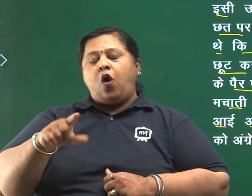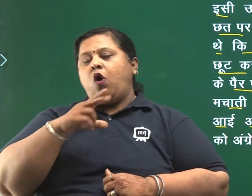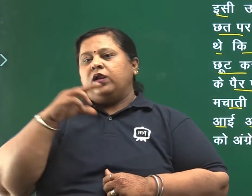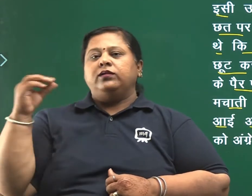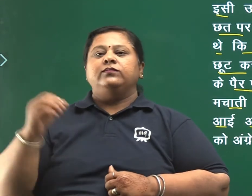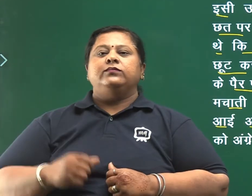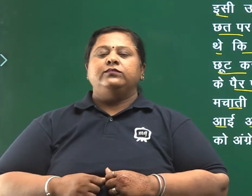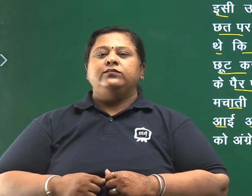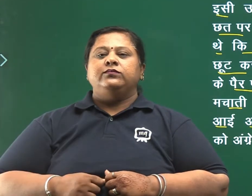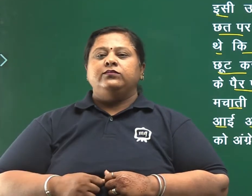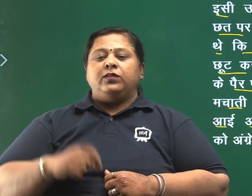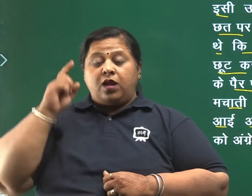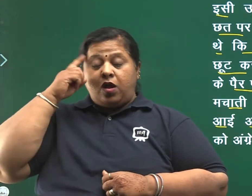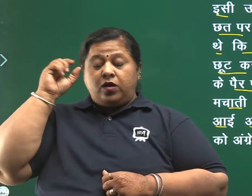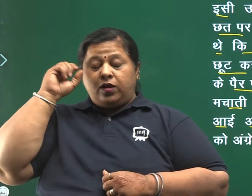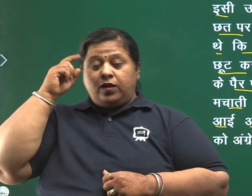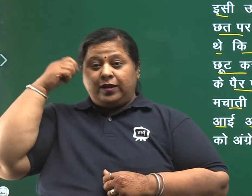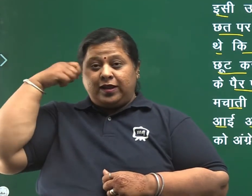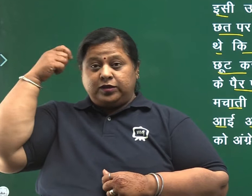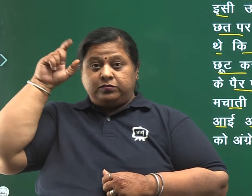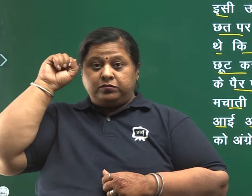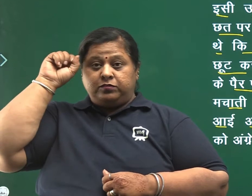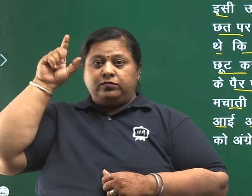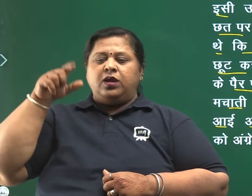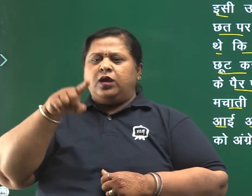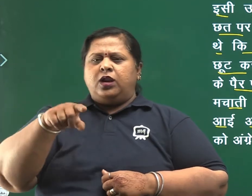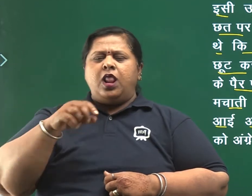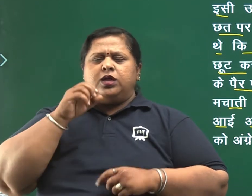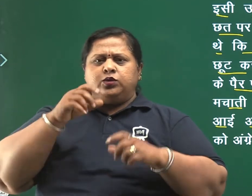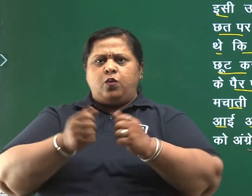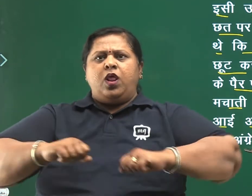और अंग्रेज लाला जी को